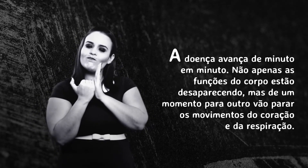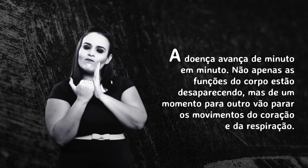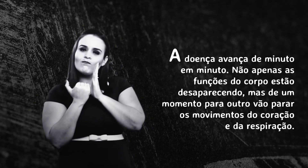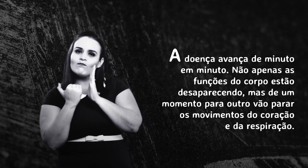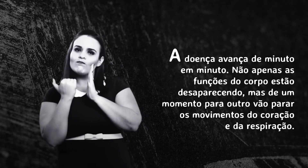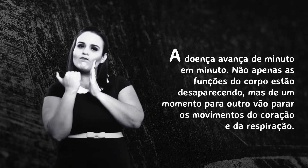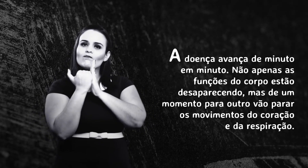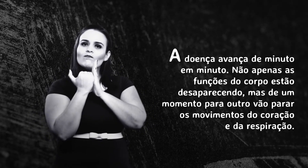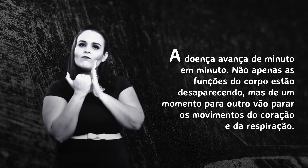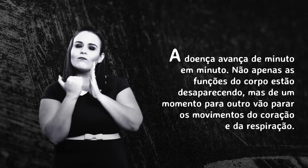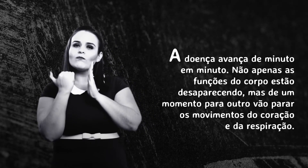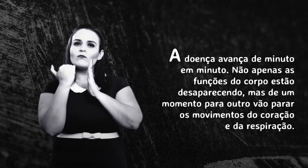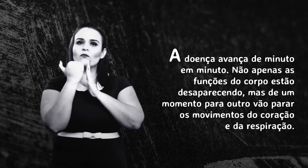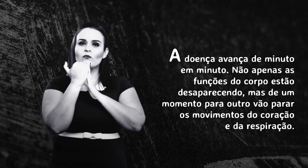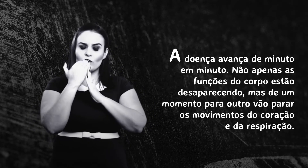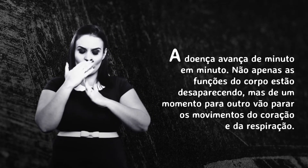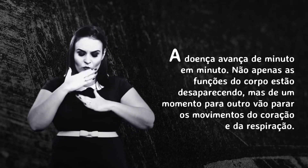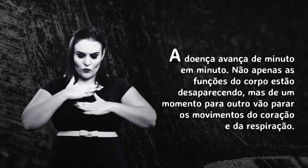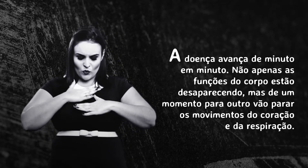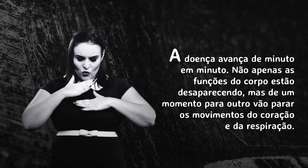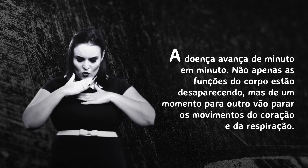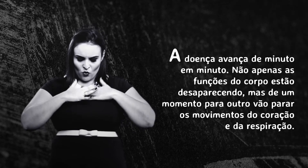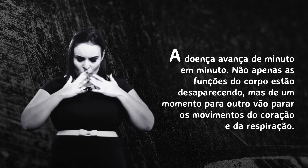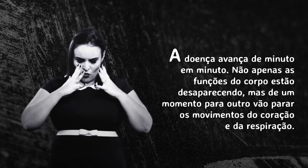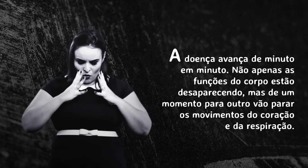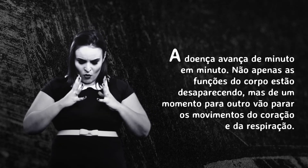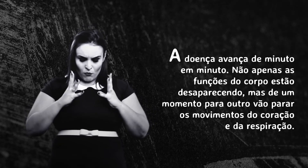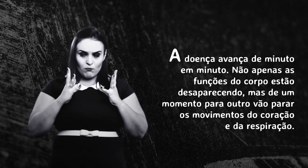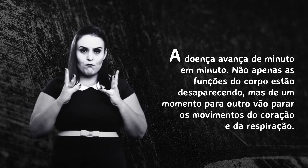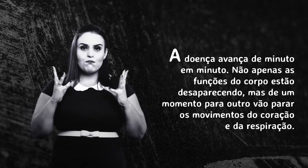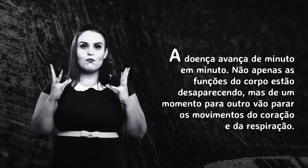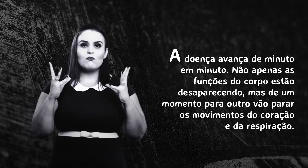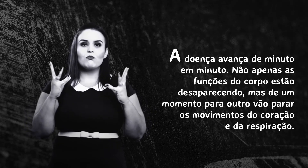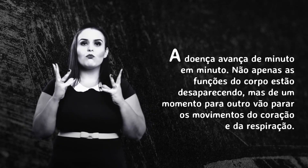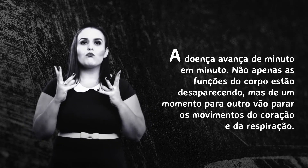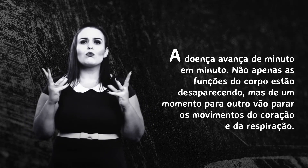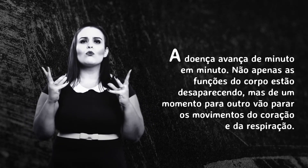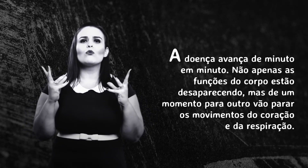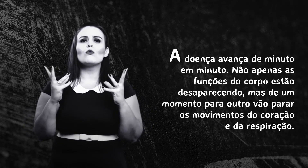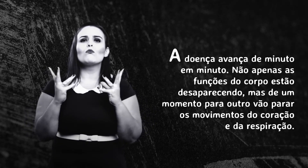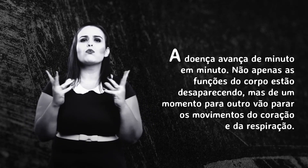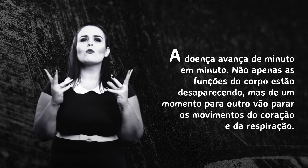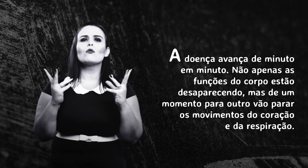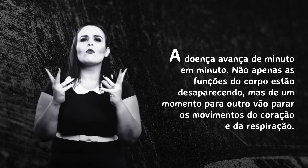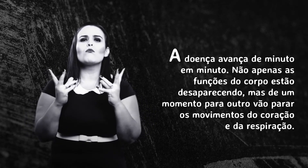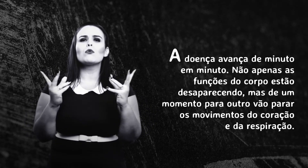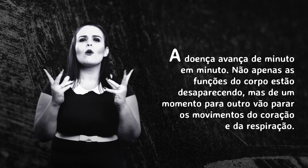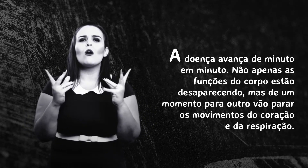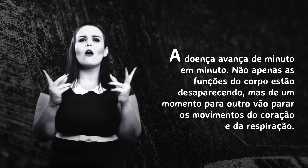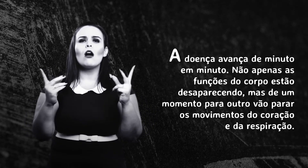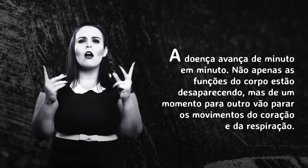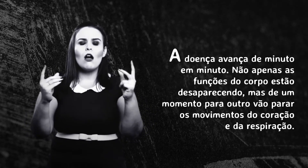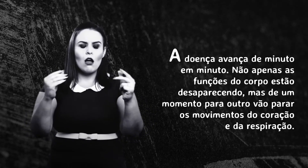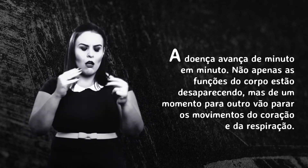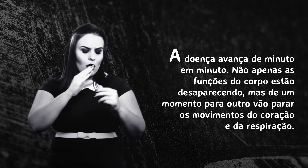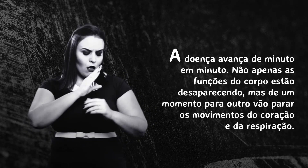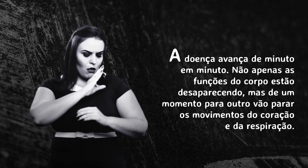Não apenas as funções do corpo estão desaparecendo, mas de um momento para outro vão parar os movimentos do